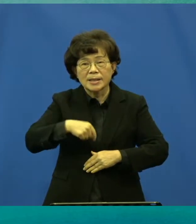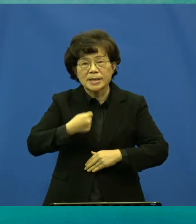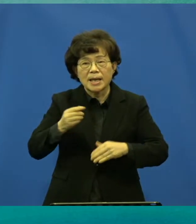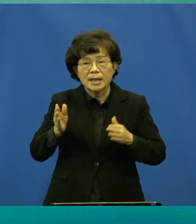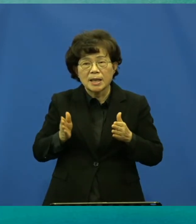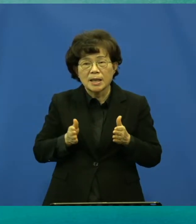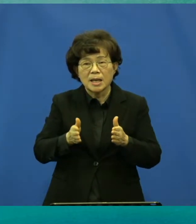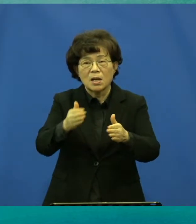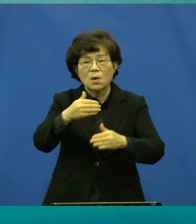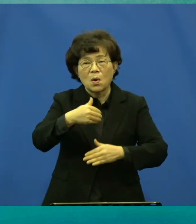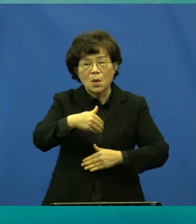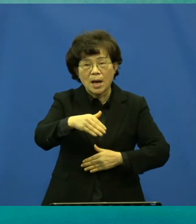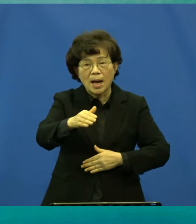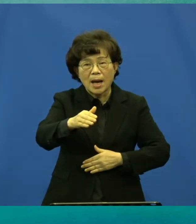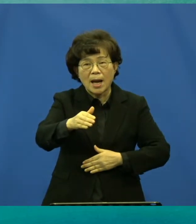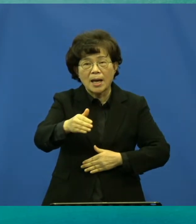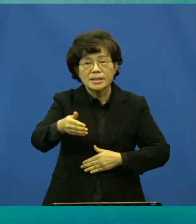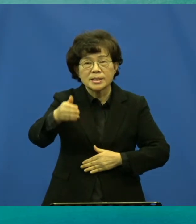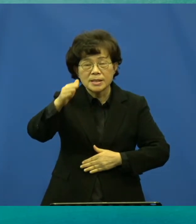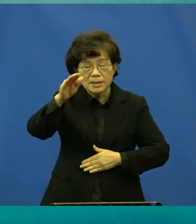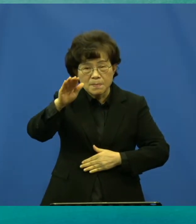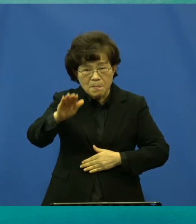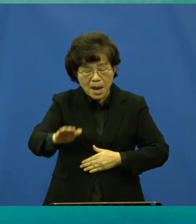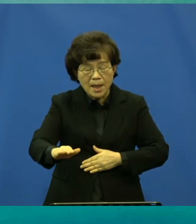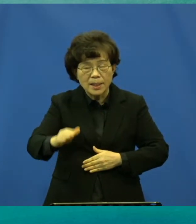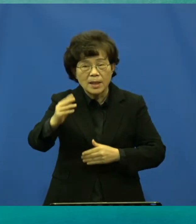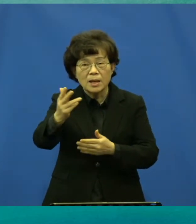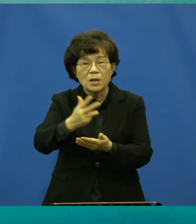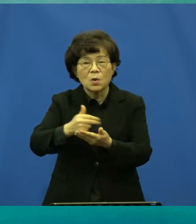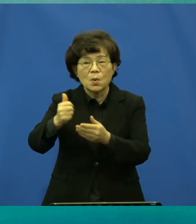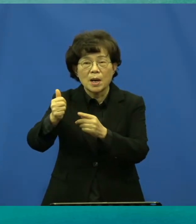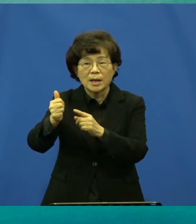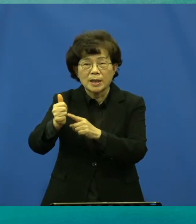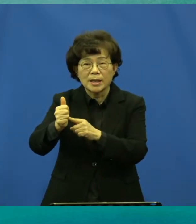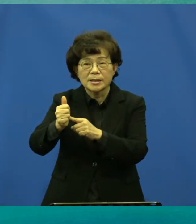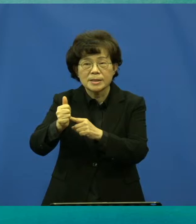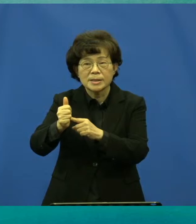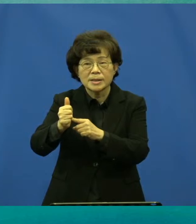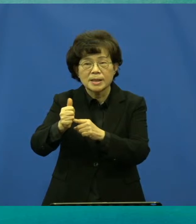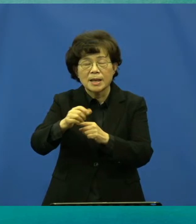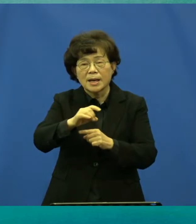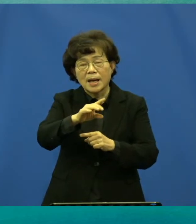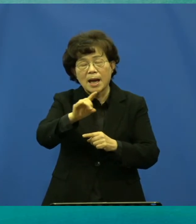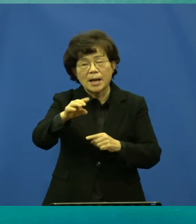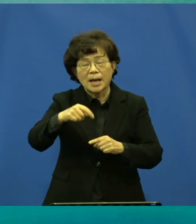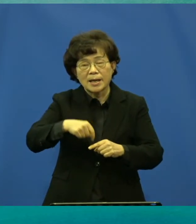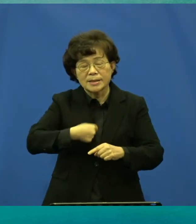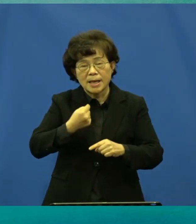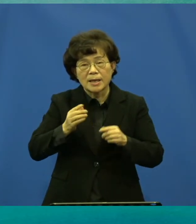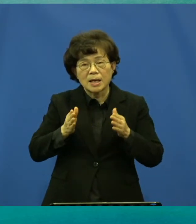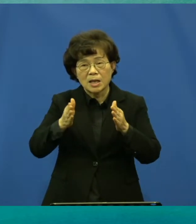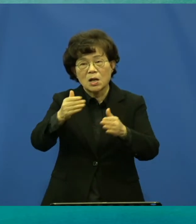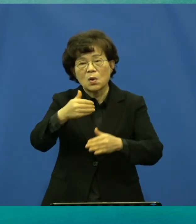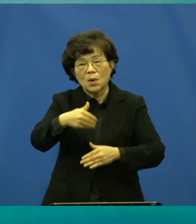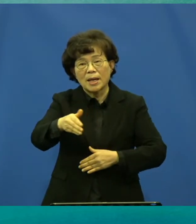각기 제 길로 갔거늘. 각기 제 길로 갔거늘.